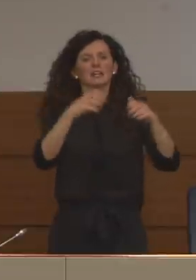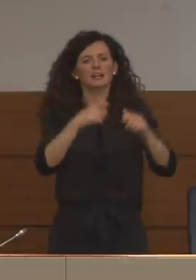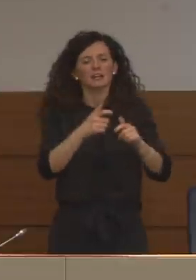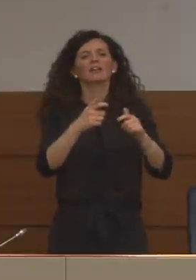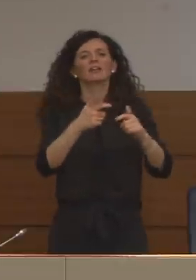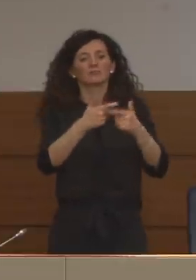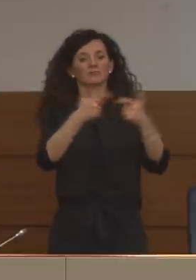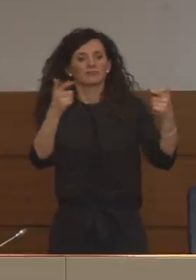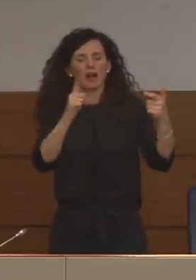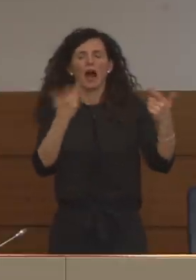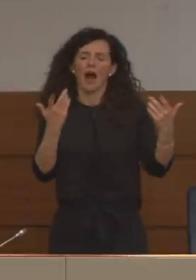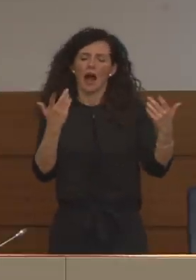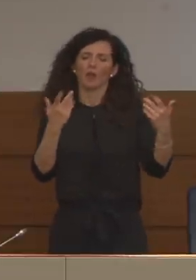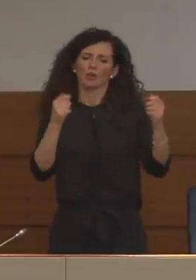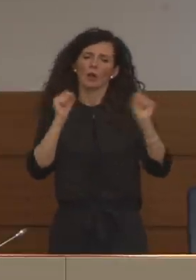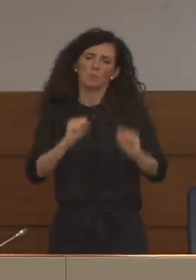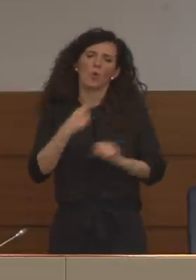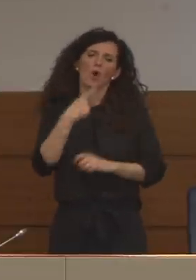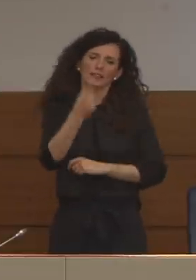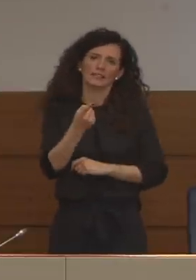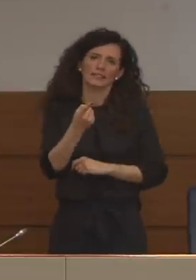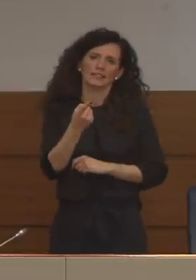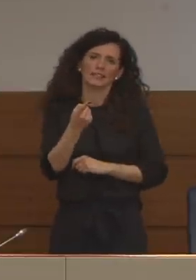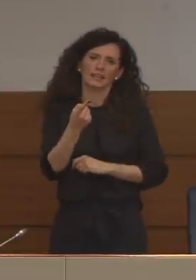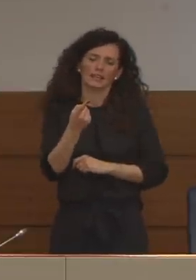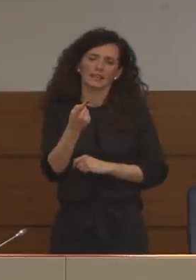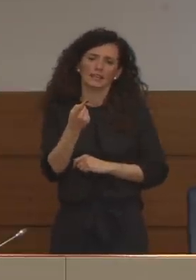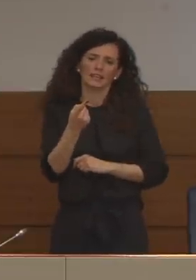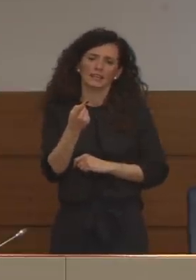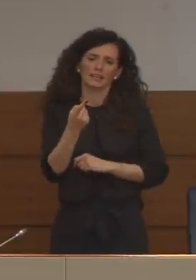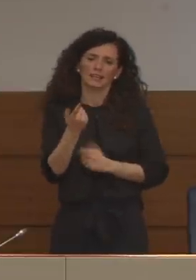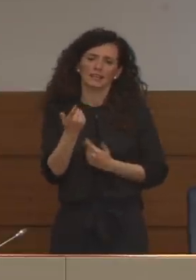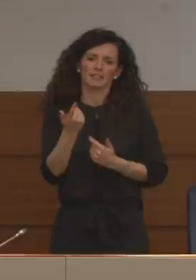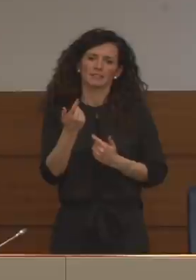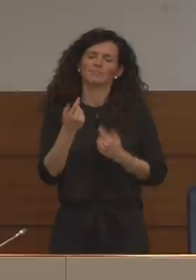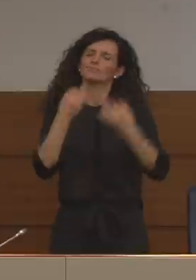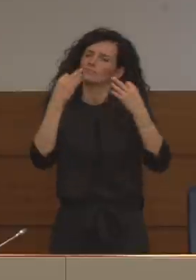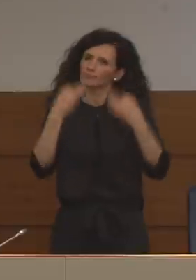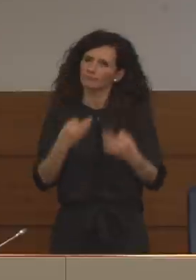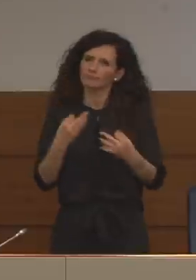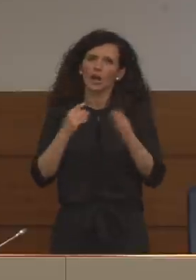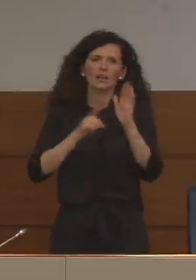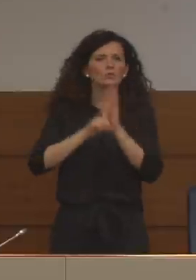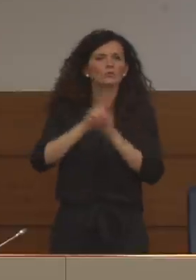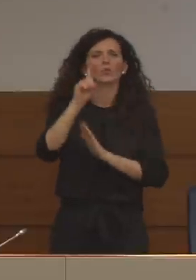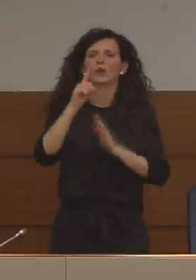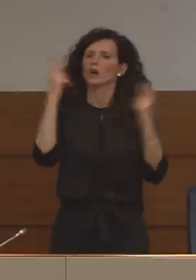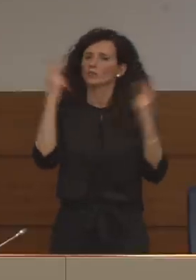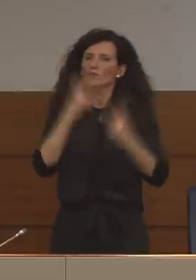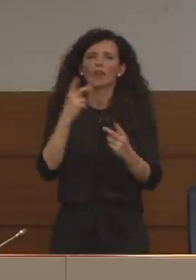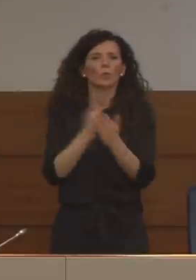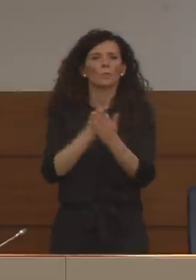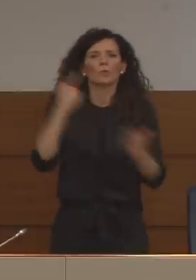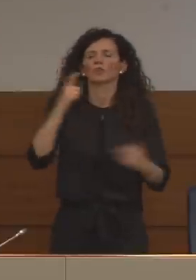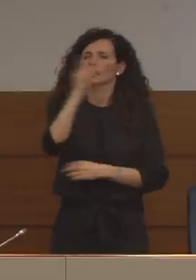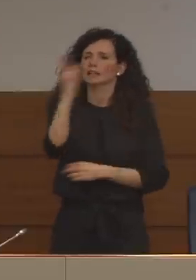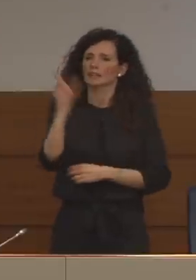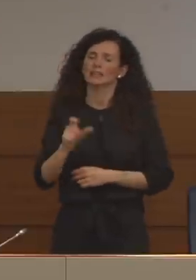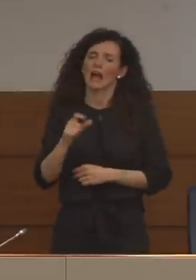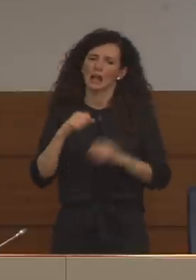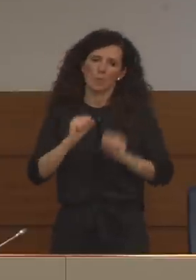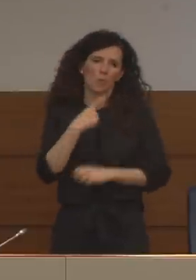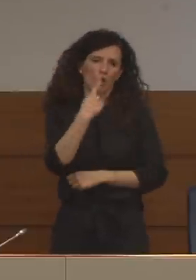più confidenti nel poter dire abbiamo raggiunto un risultato importante per il paese